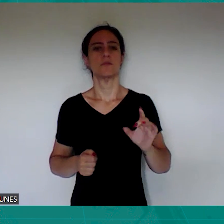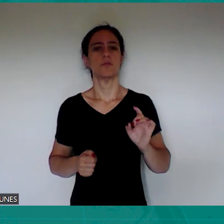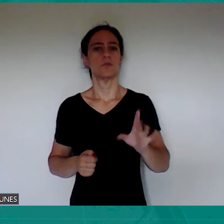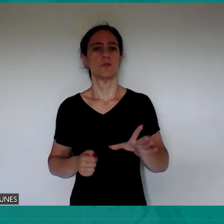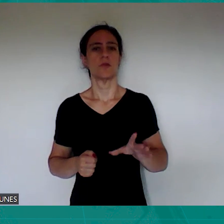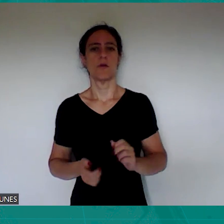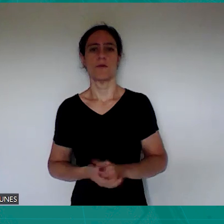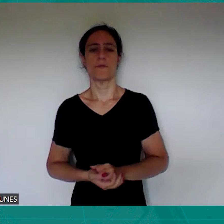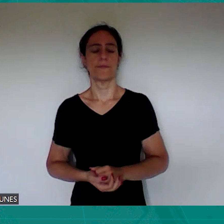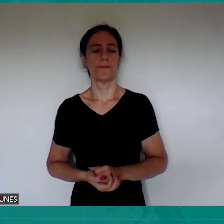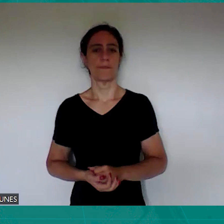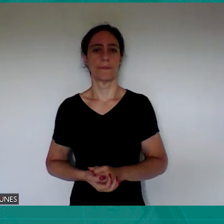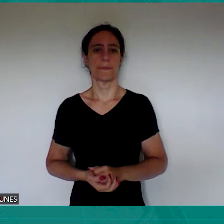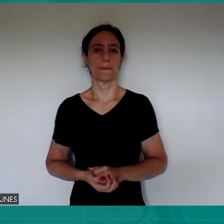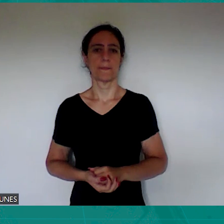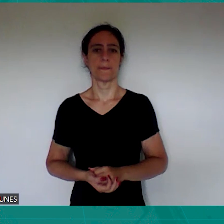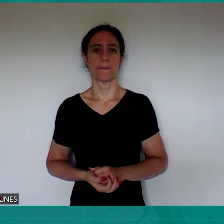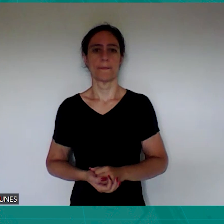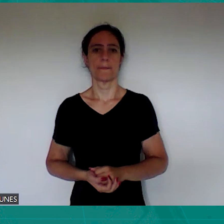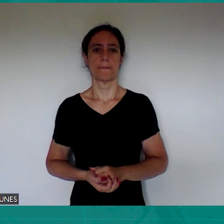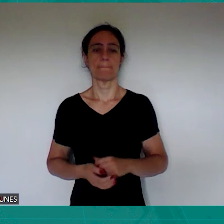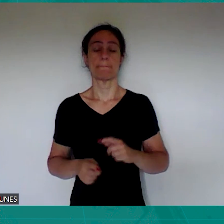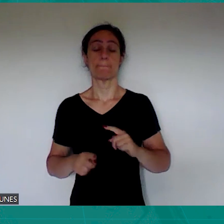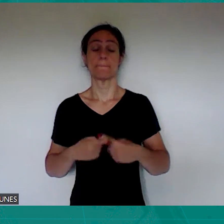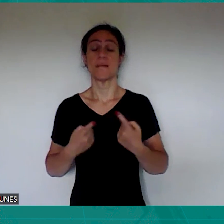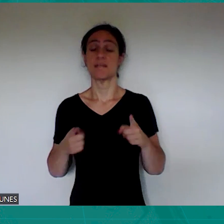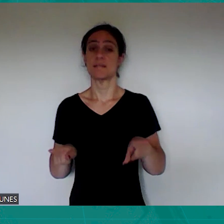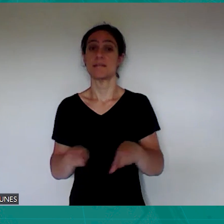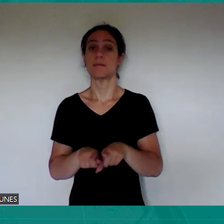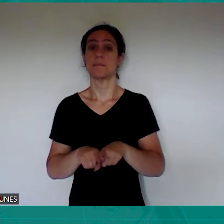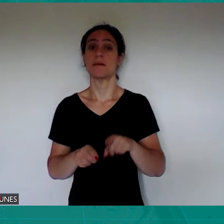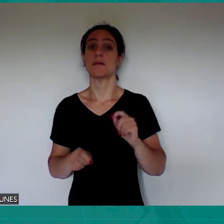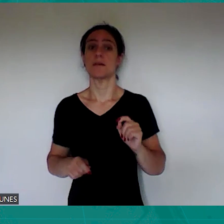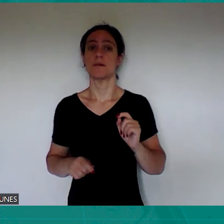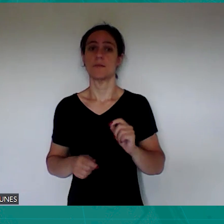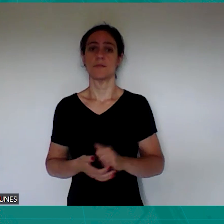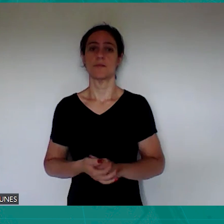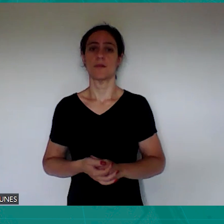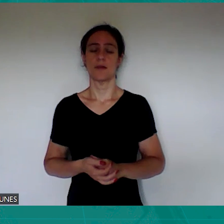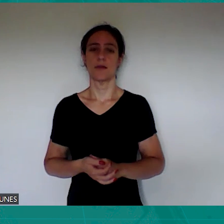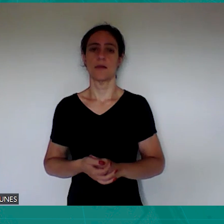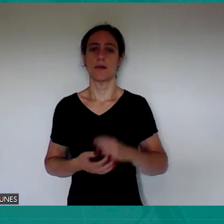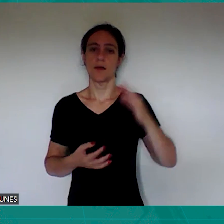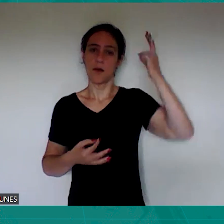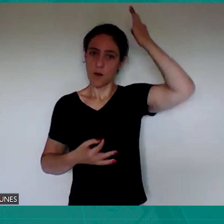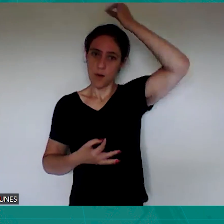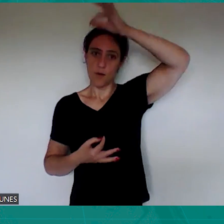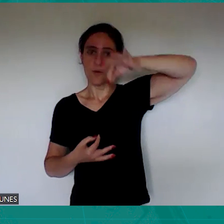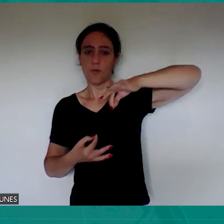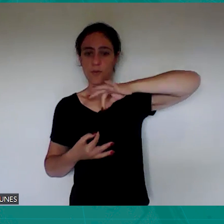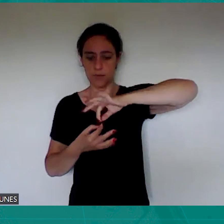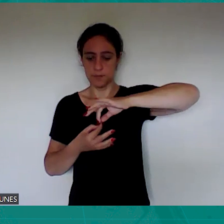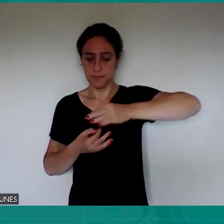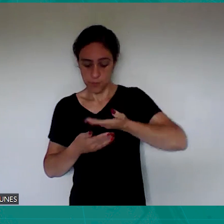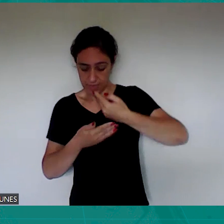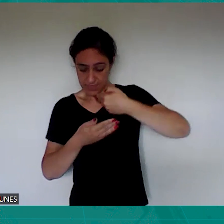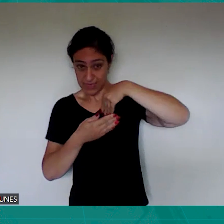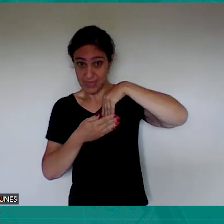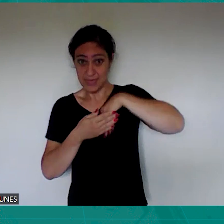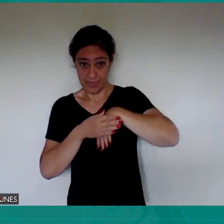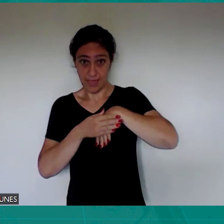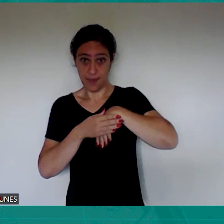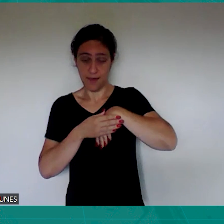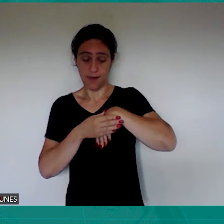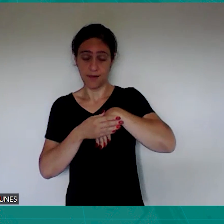em mim. Mais do que isso, irmãos, eu tenho esse Consolador que está dentro de mim, que o Pai